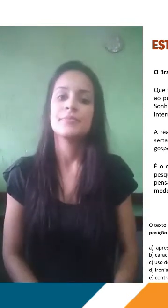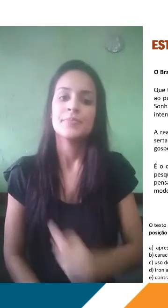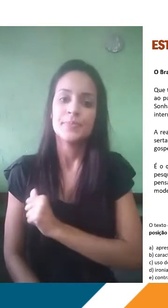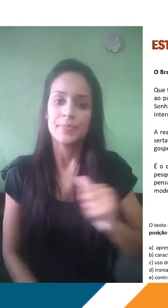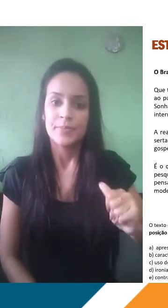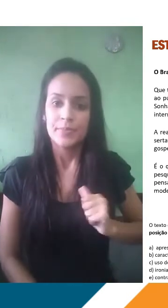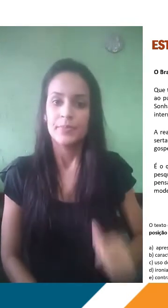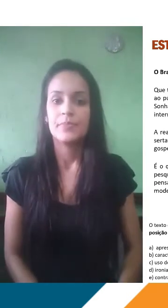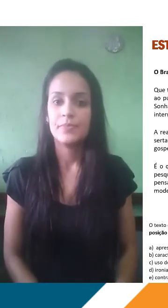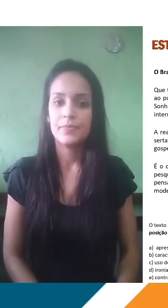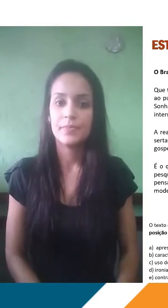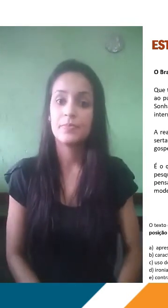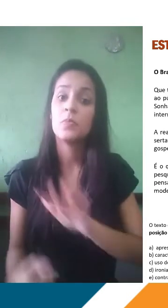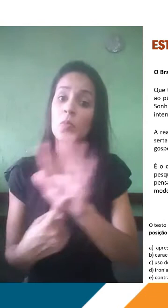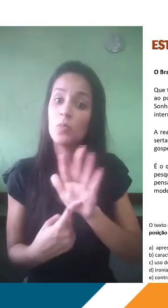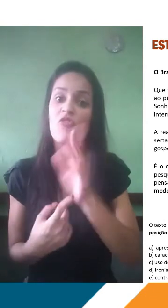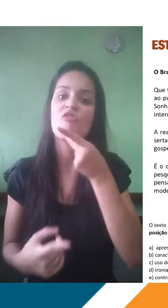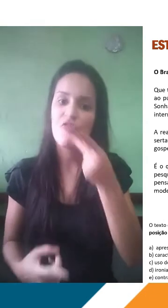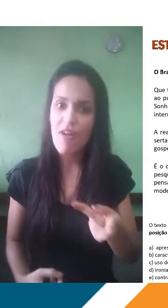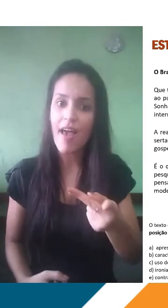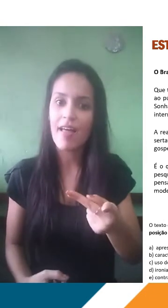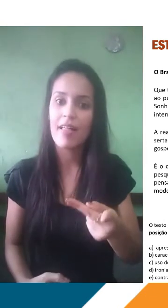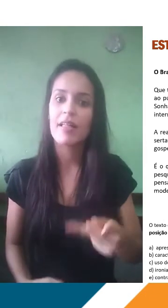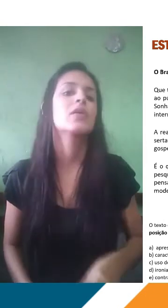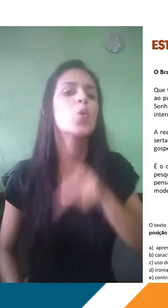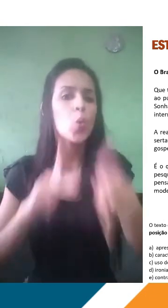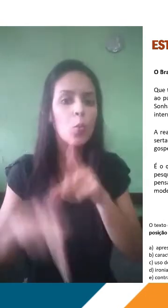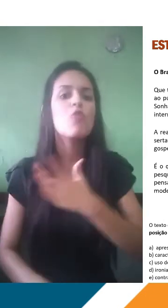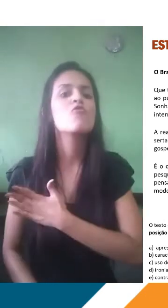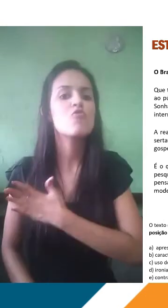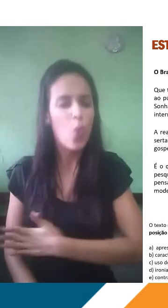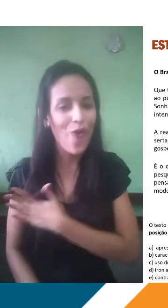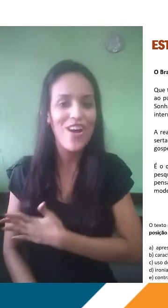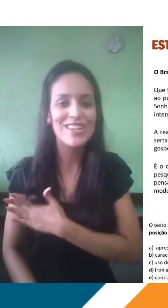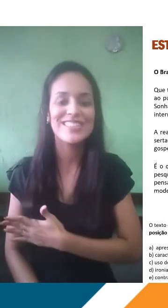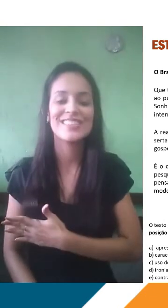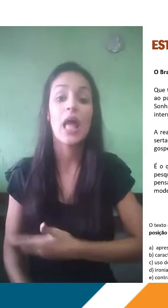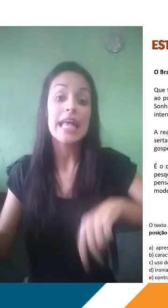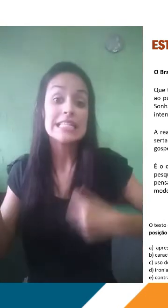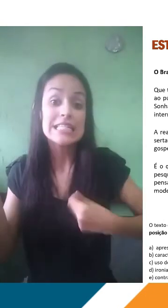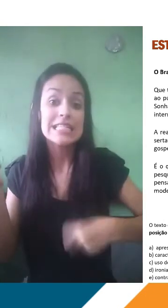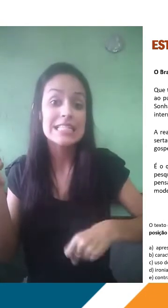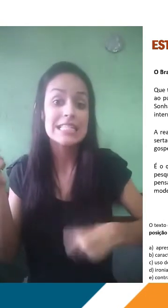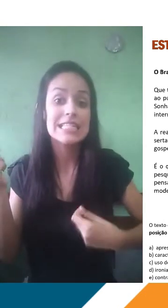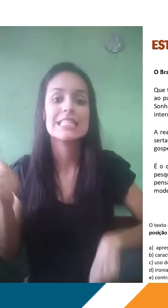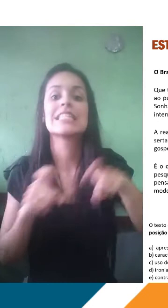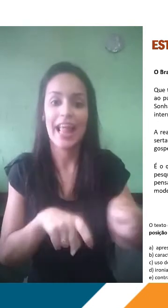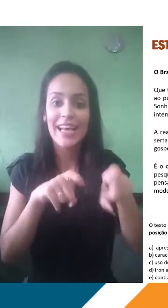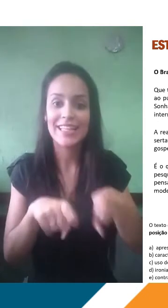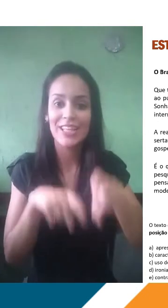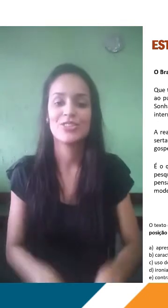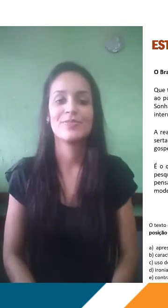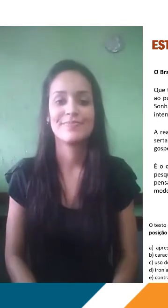mais da metade do país é o sertanejo seguindo de longe pela MPB e pelo pagode além de algumas explicitações em torno da